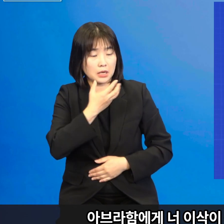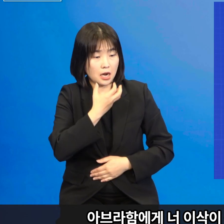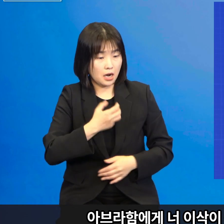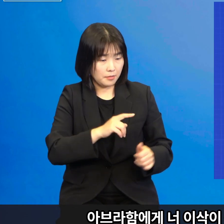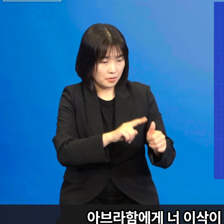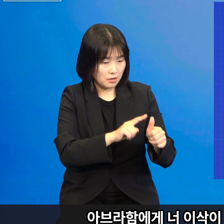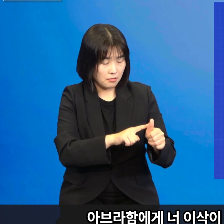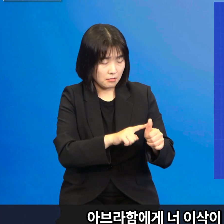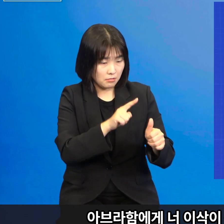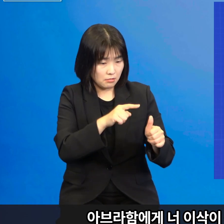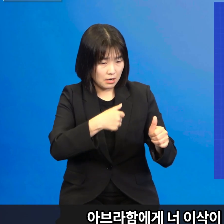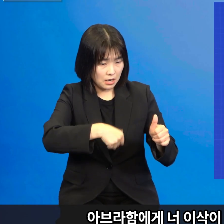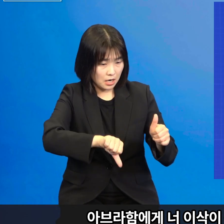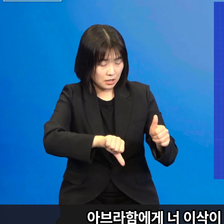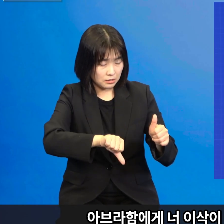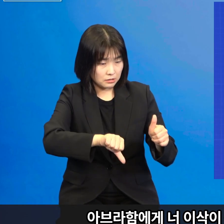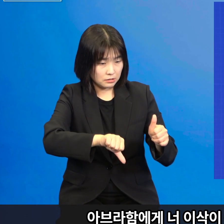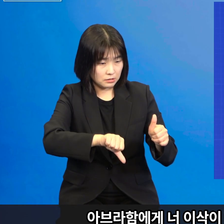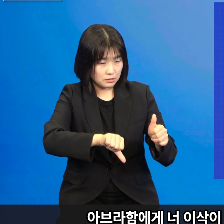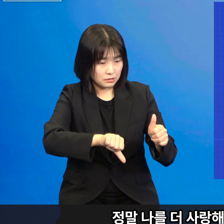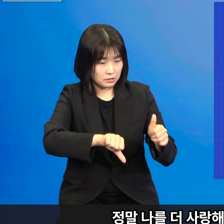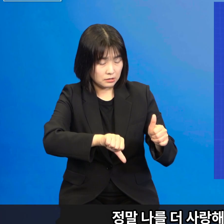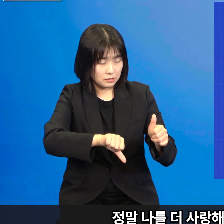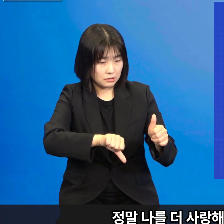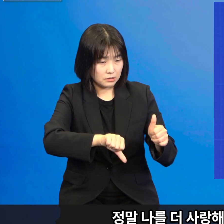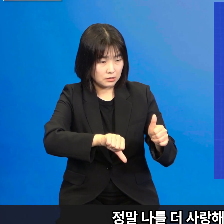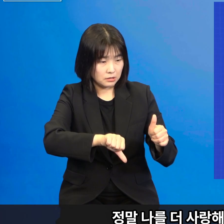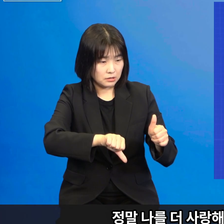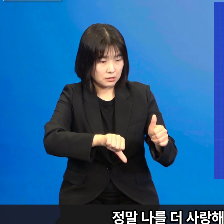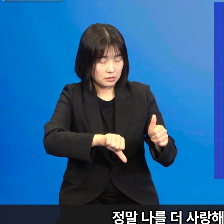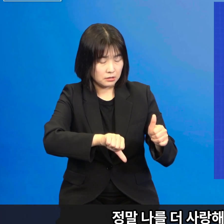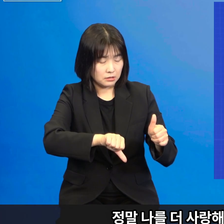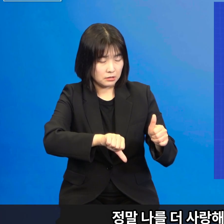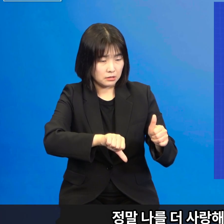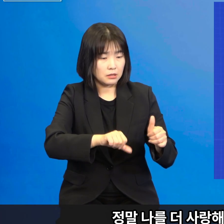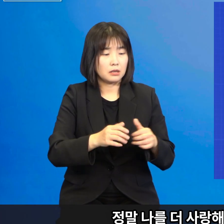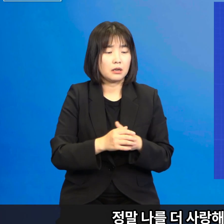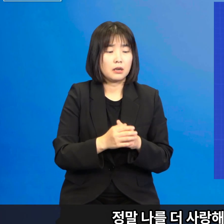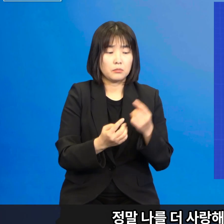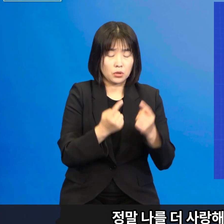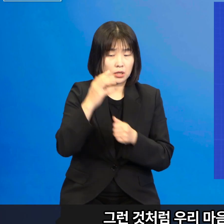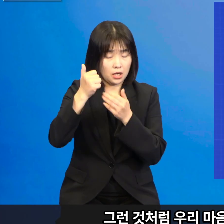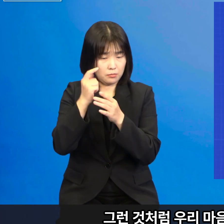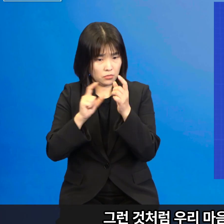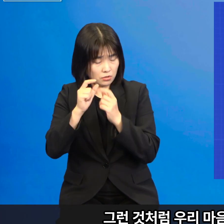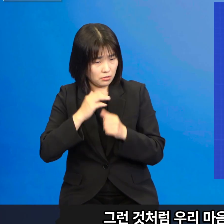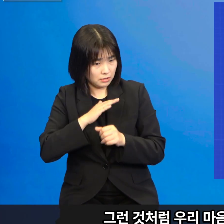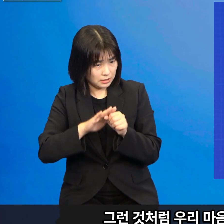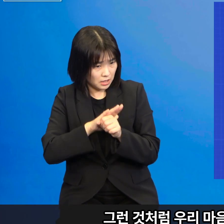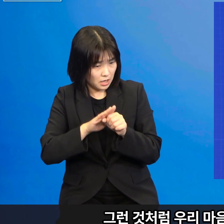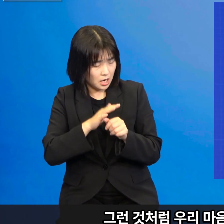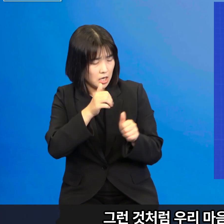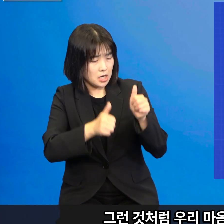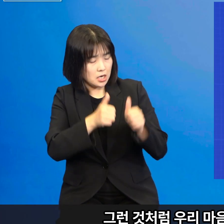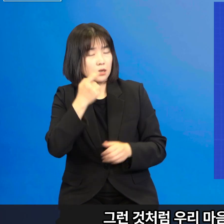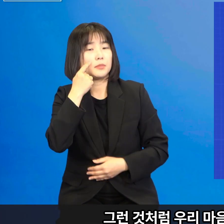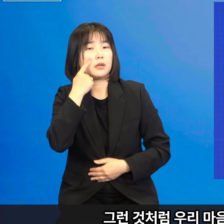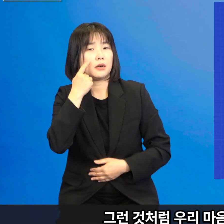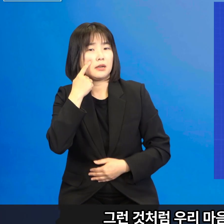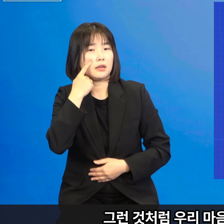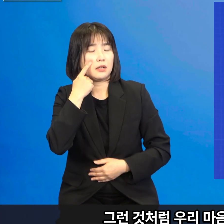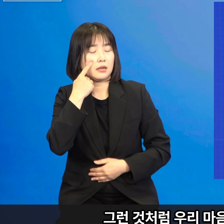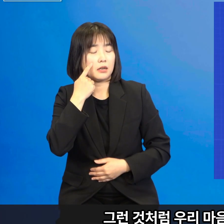이삭이 전부야? 정말? 너 나 아니야? 정말 나를 더 사랑해? 시험하시는 거예요. 그런 것처럼 우리의 마음을